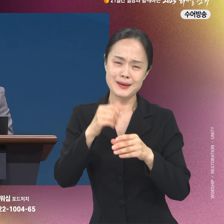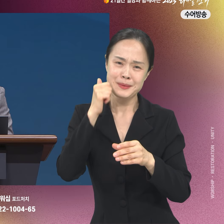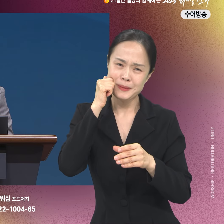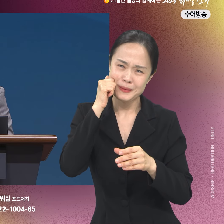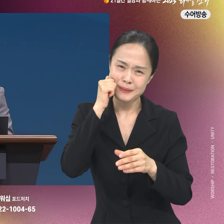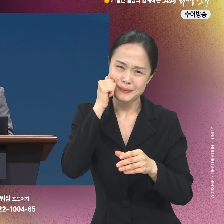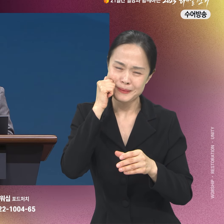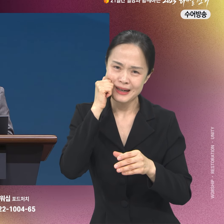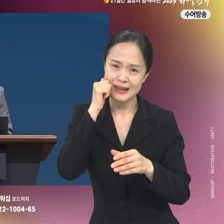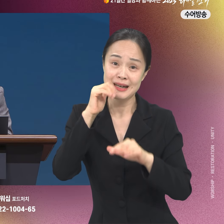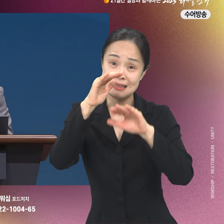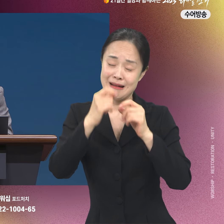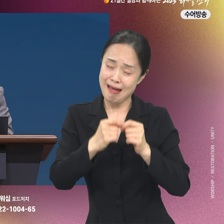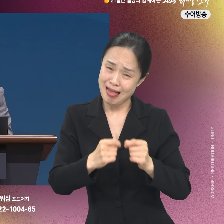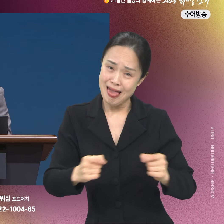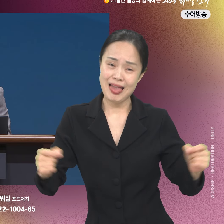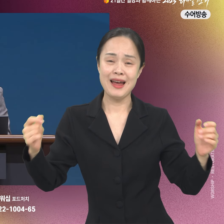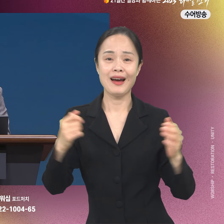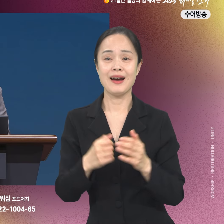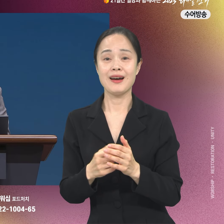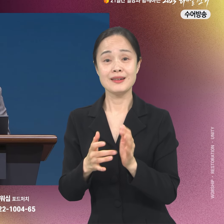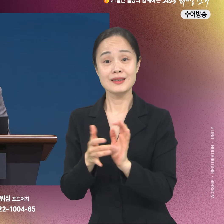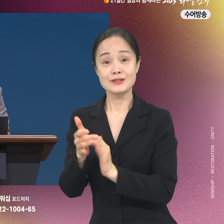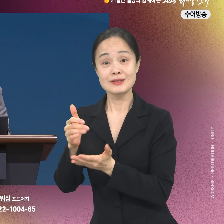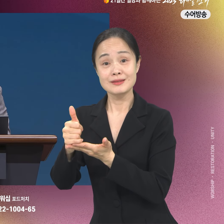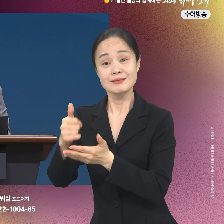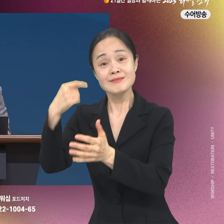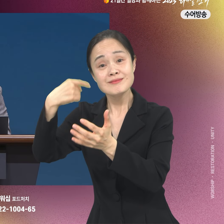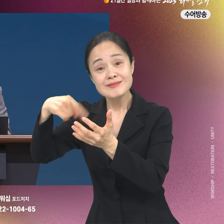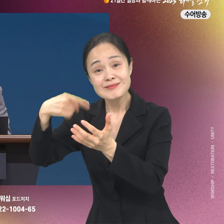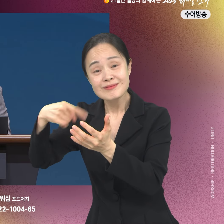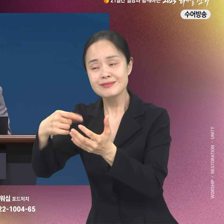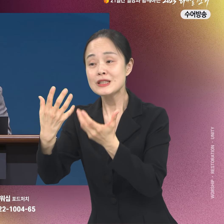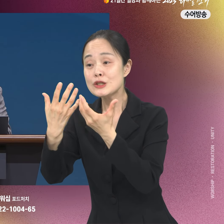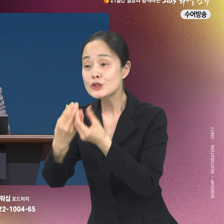은유로 가르치신 부분들 넣을 수 없었죠.